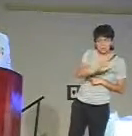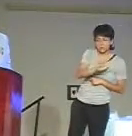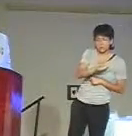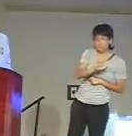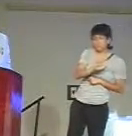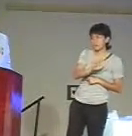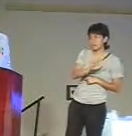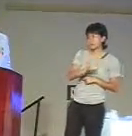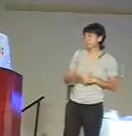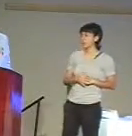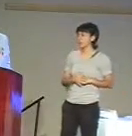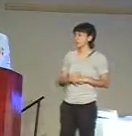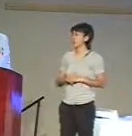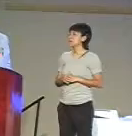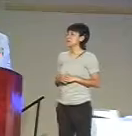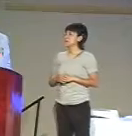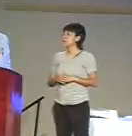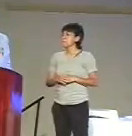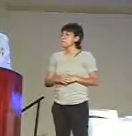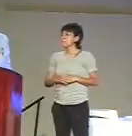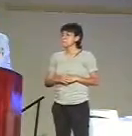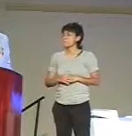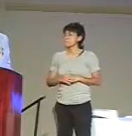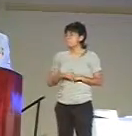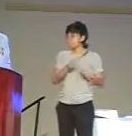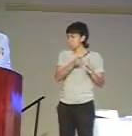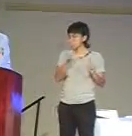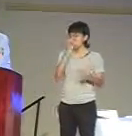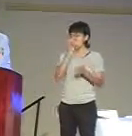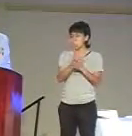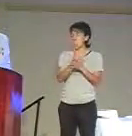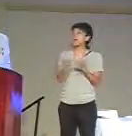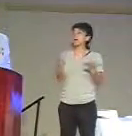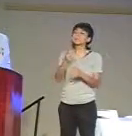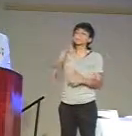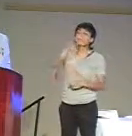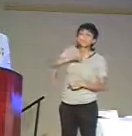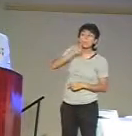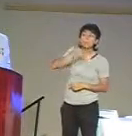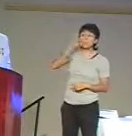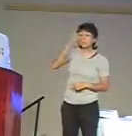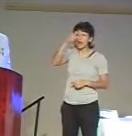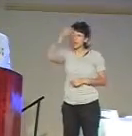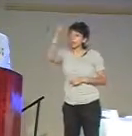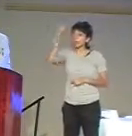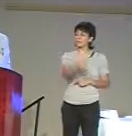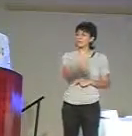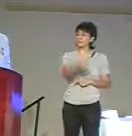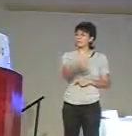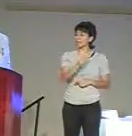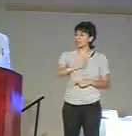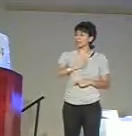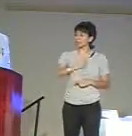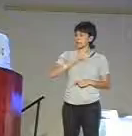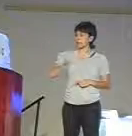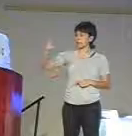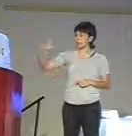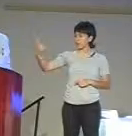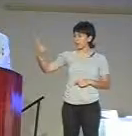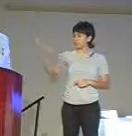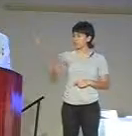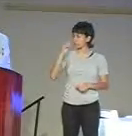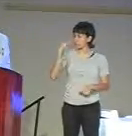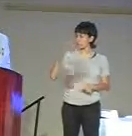en el 48% de las mujeres se realizó la prueba de detección para VIH. Es una